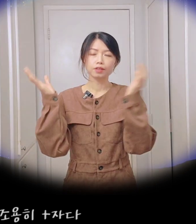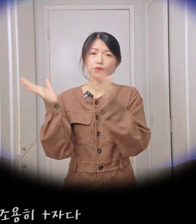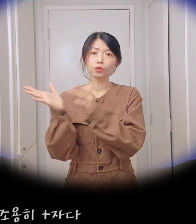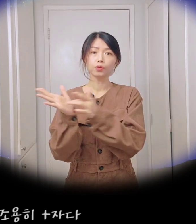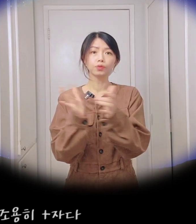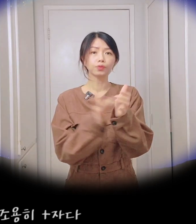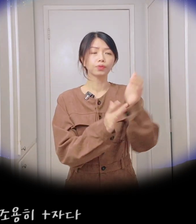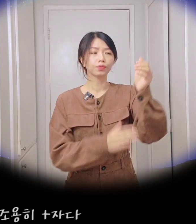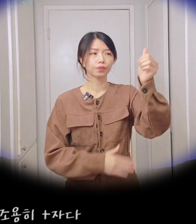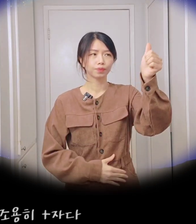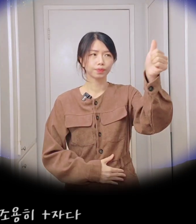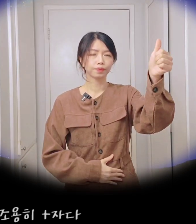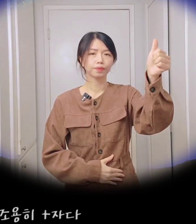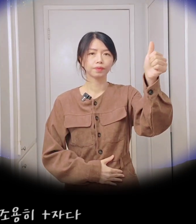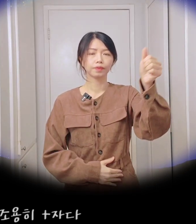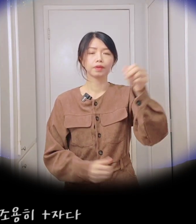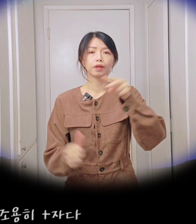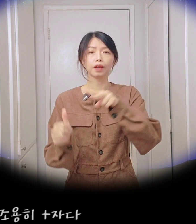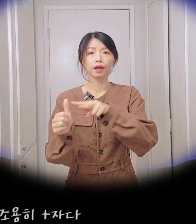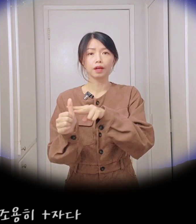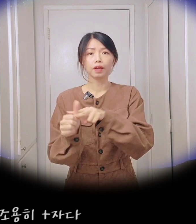아기 예수